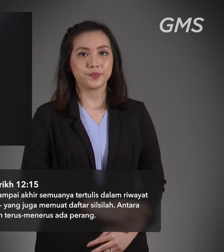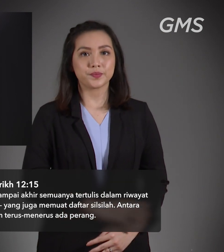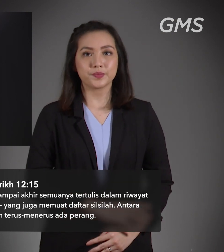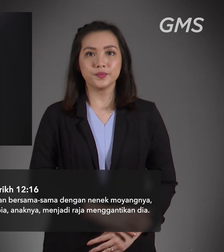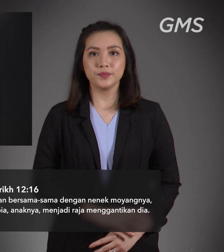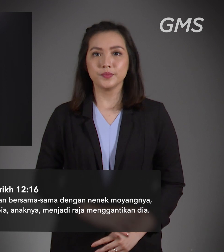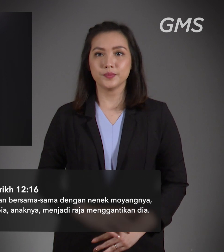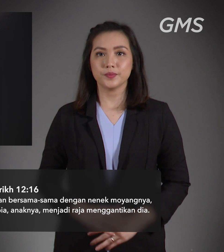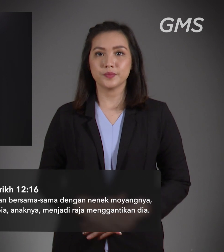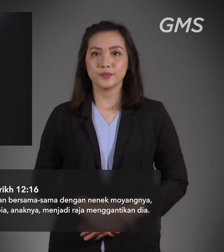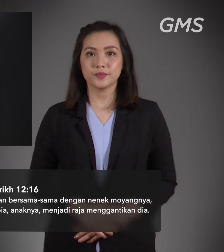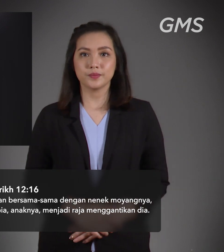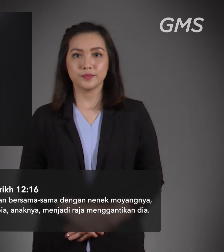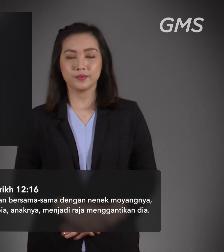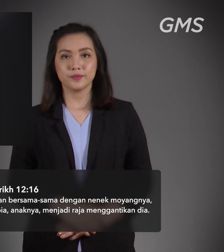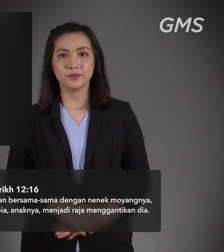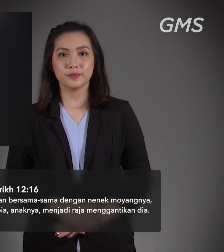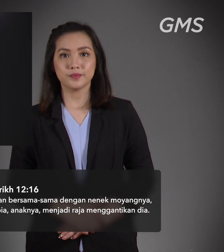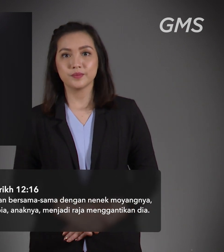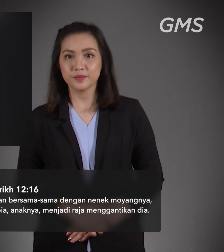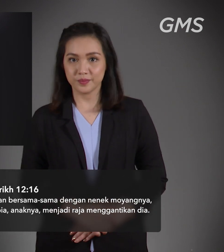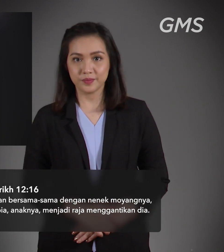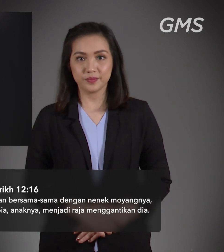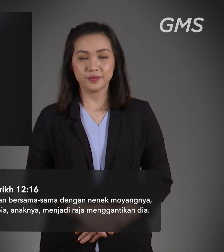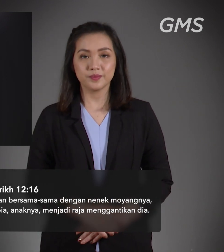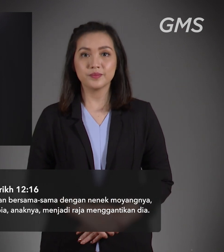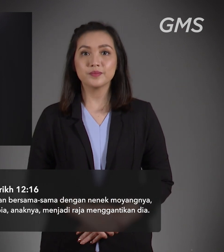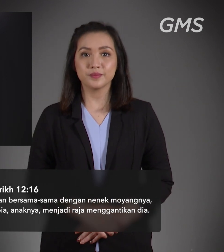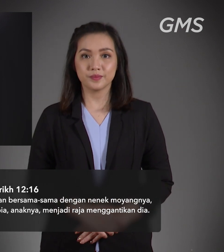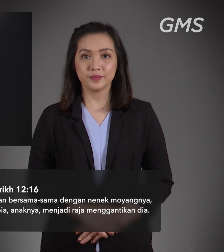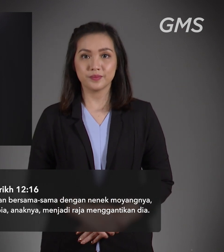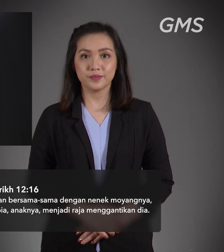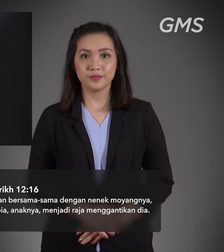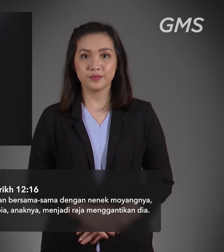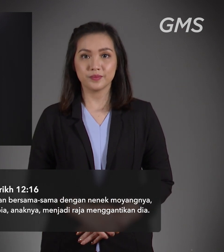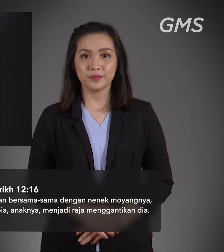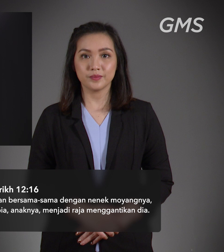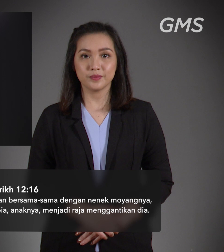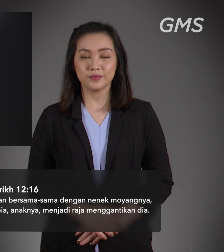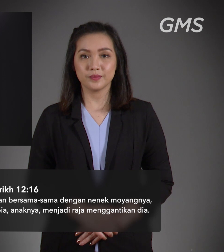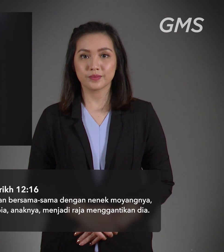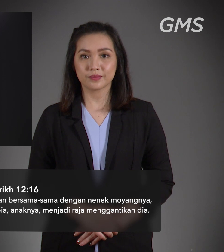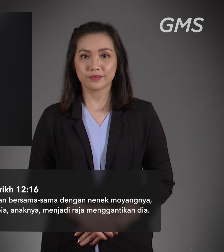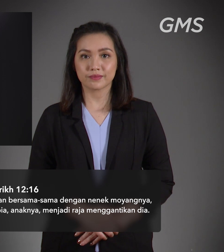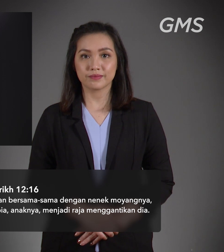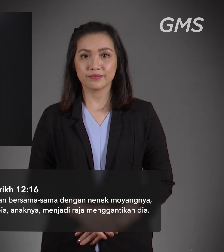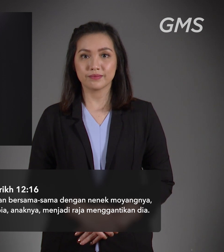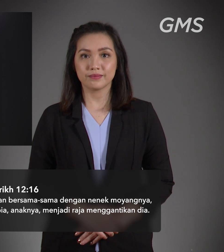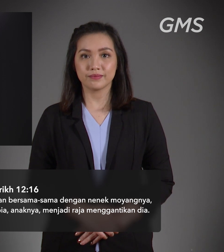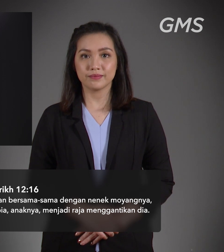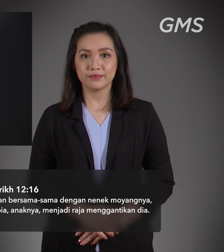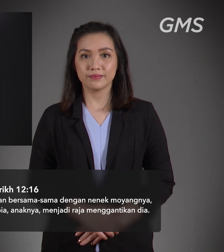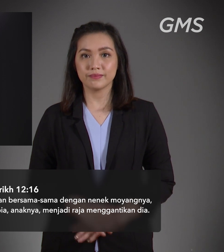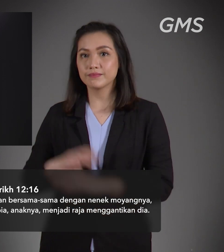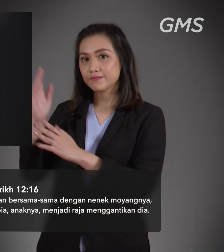ada perang. Kemudian Rehabeam mendapat perhentian bersama-sama dengan nenek moyangnya dan ia dikuburkan di kota Daud. Maka Abia anaknya